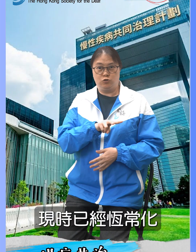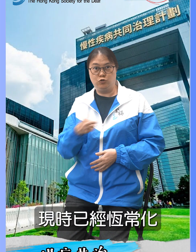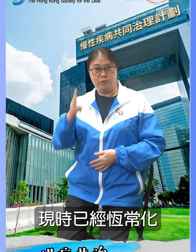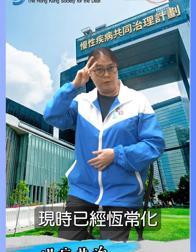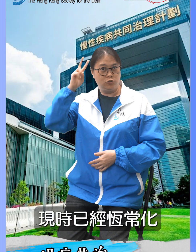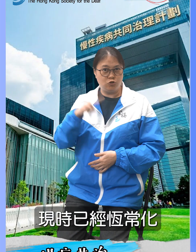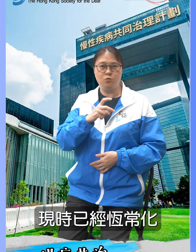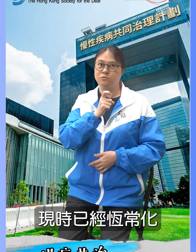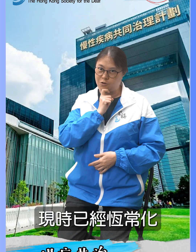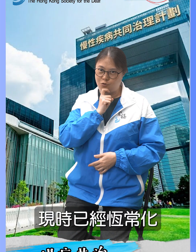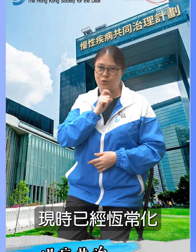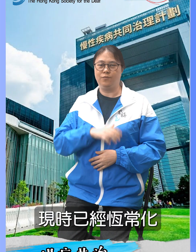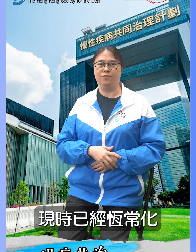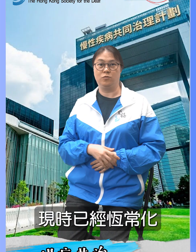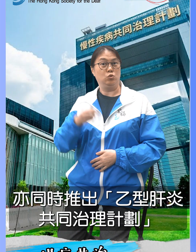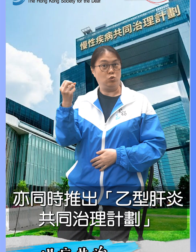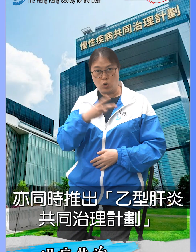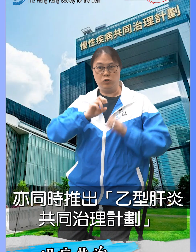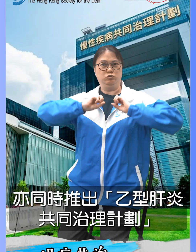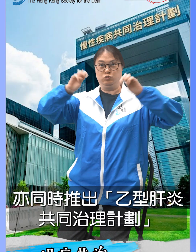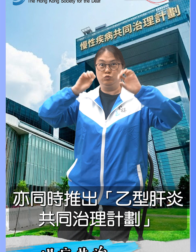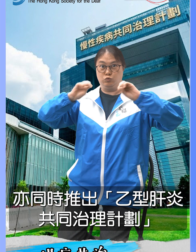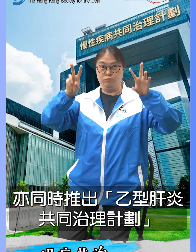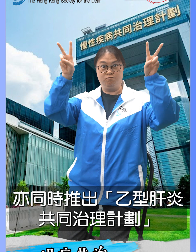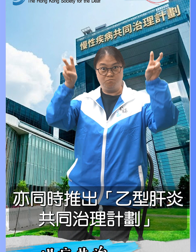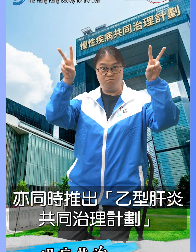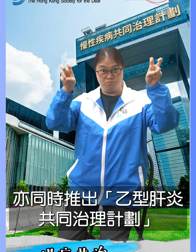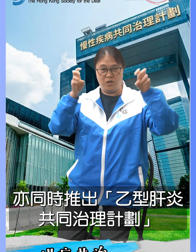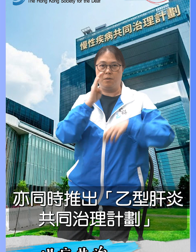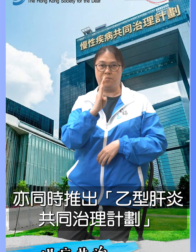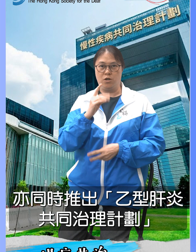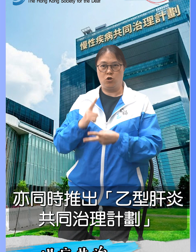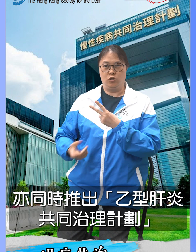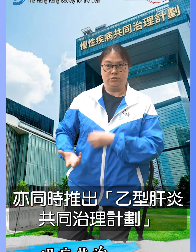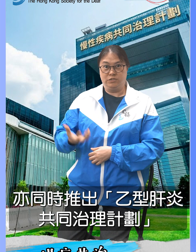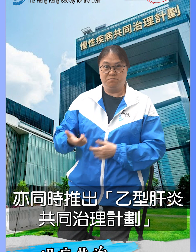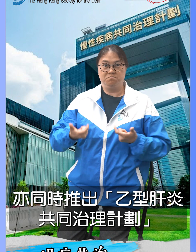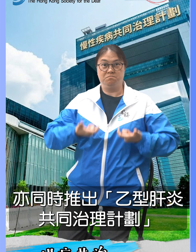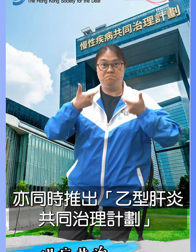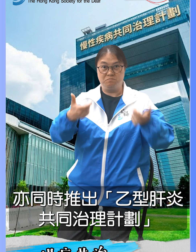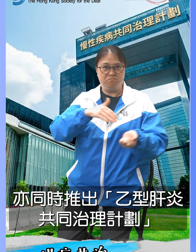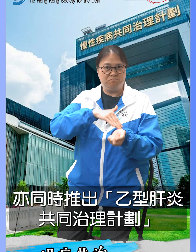已經恆常化，亦同時推出乙型肝炎共同治理計劃。